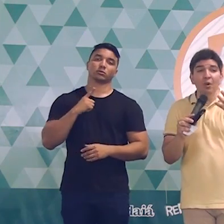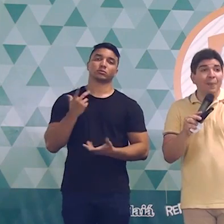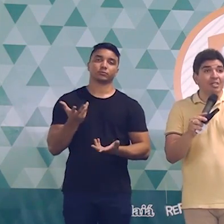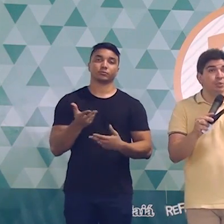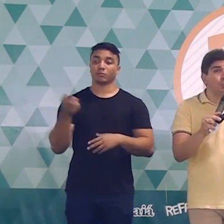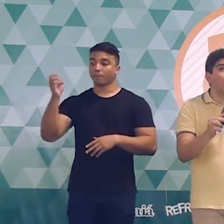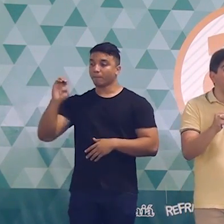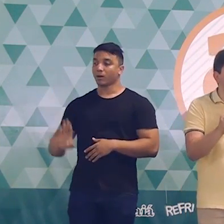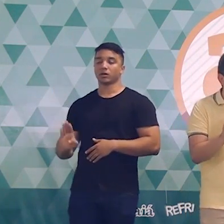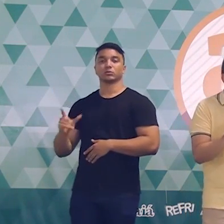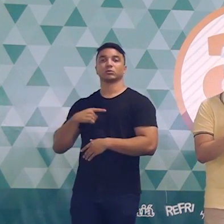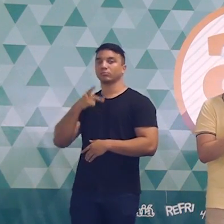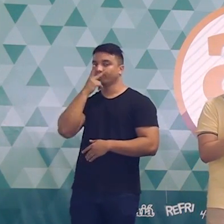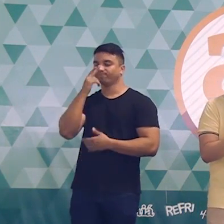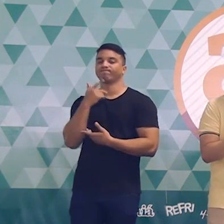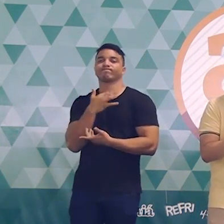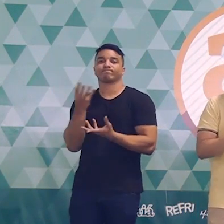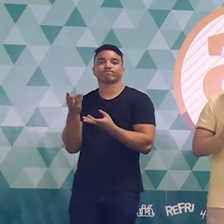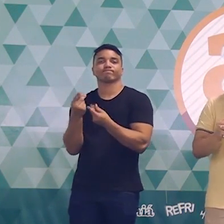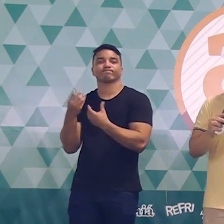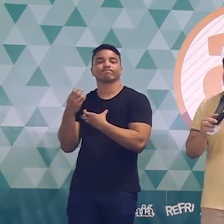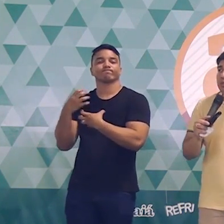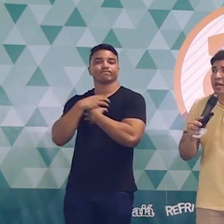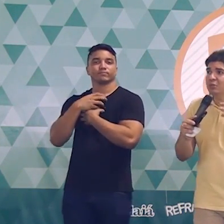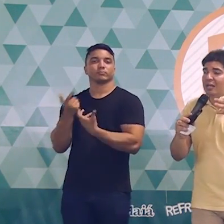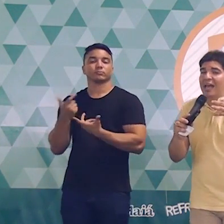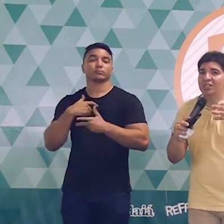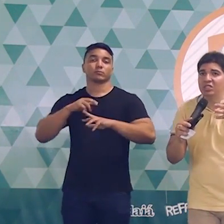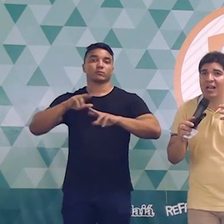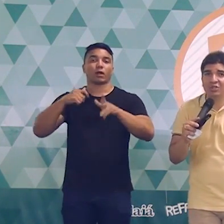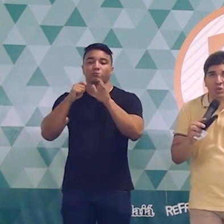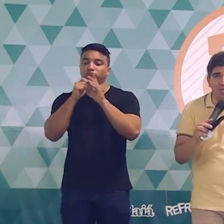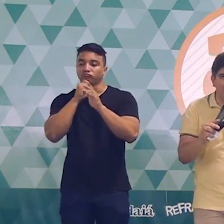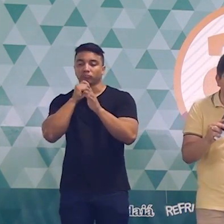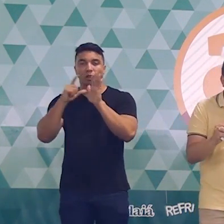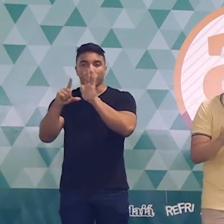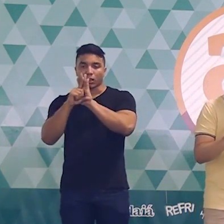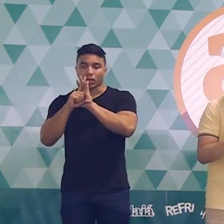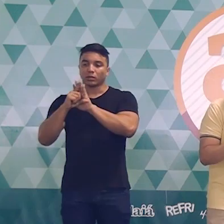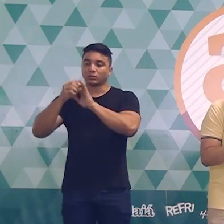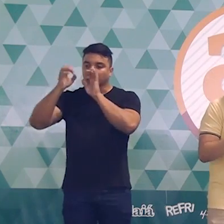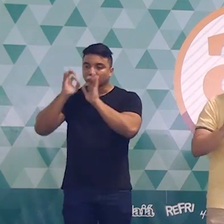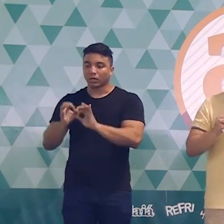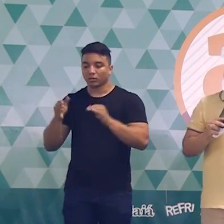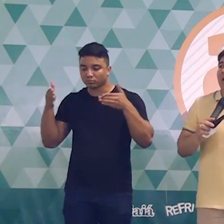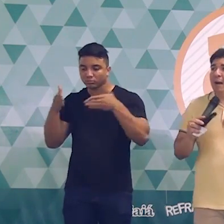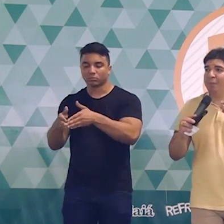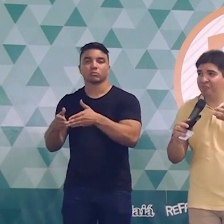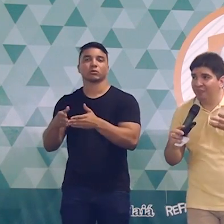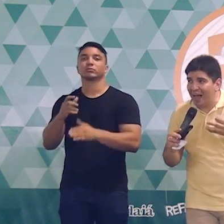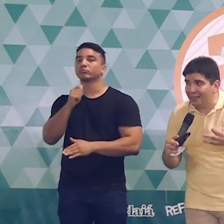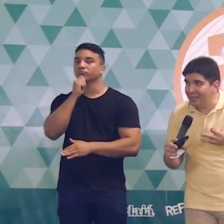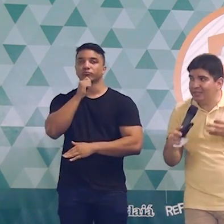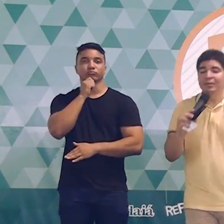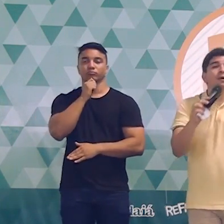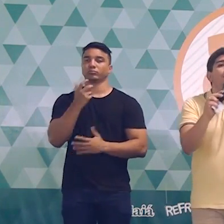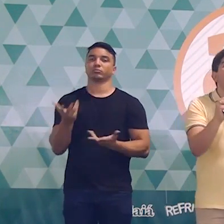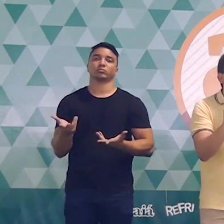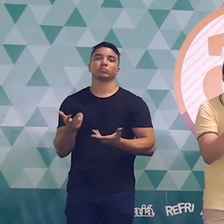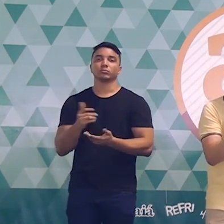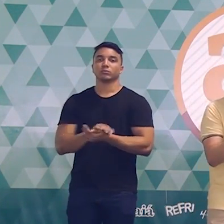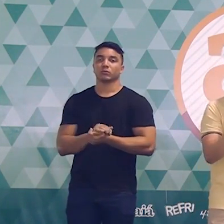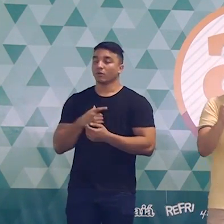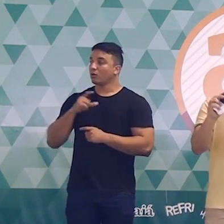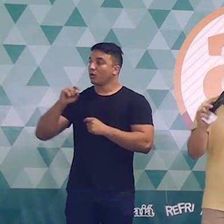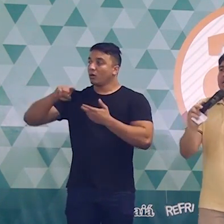Então o Brasil é um país muito hostil com essa comunidade e nós não temos legislações específicas, aprofundadas,